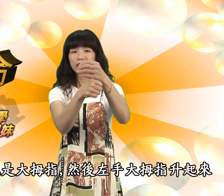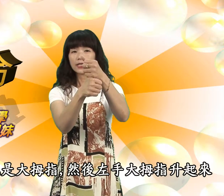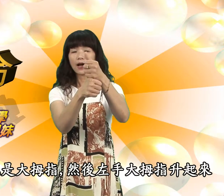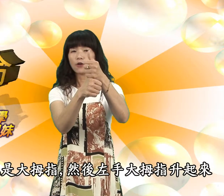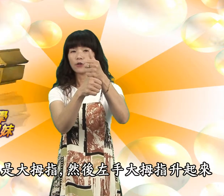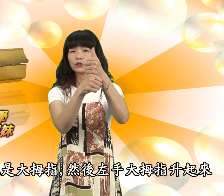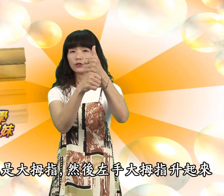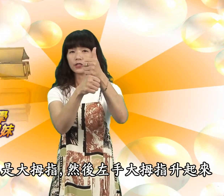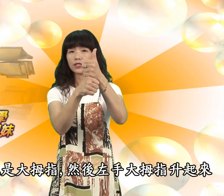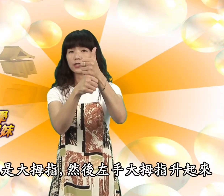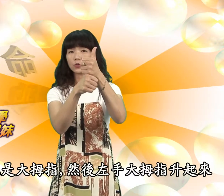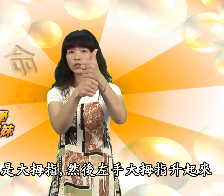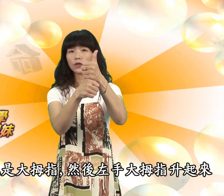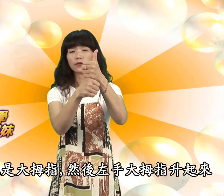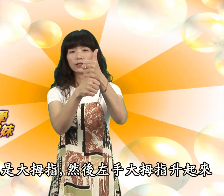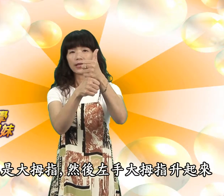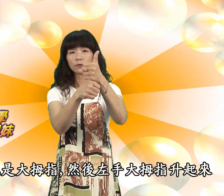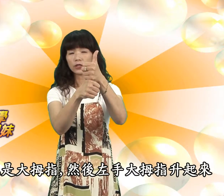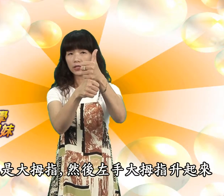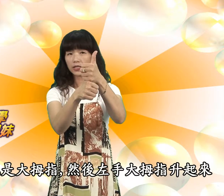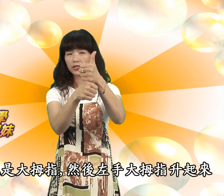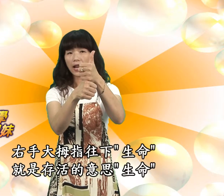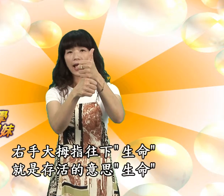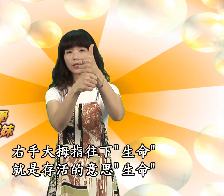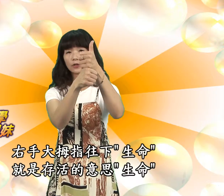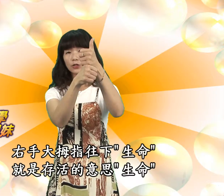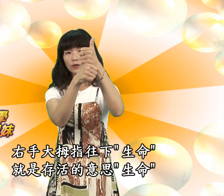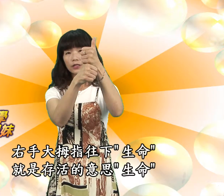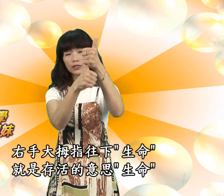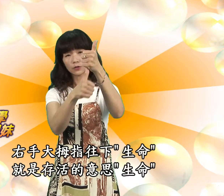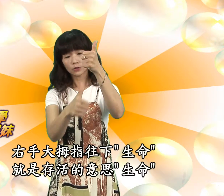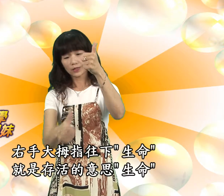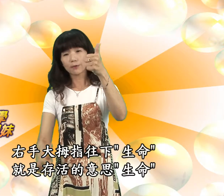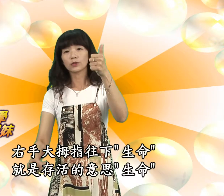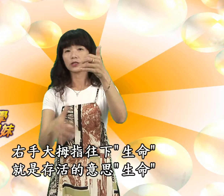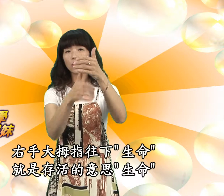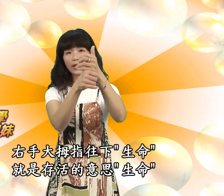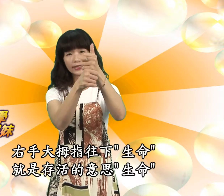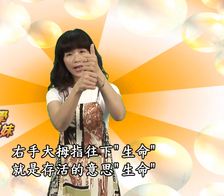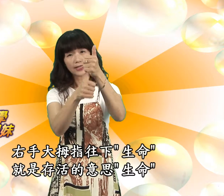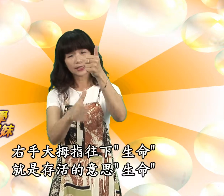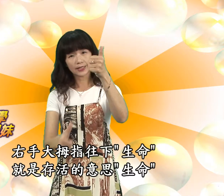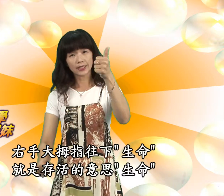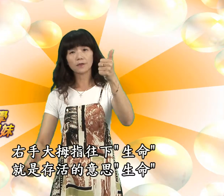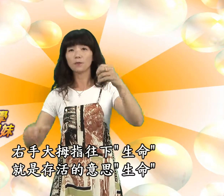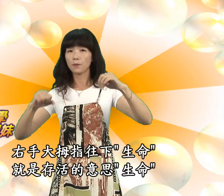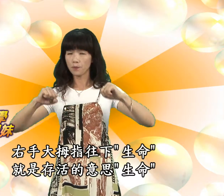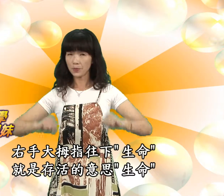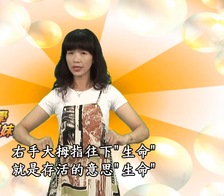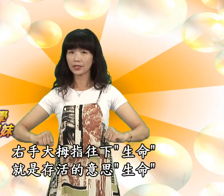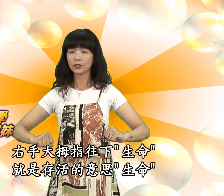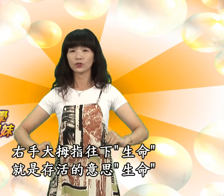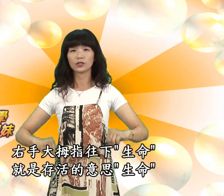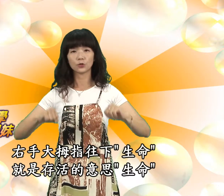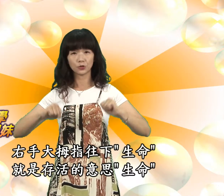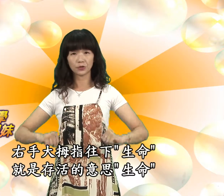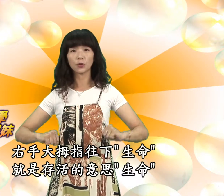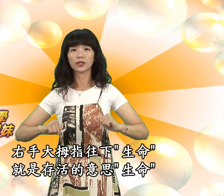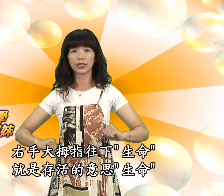然后就是左手大拇指伸起来，右手的大拇指往下。生命就是存活的意